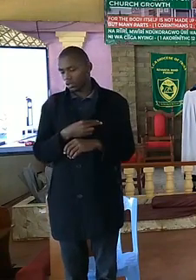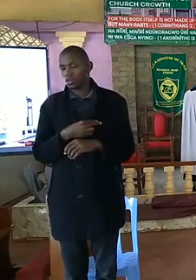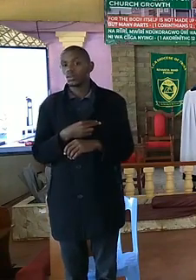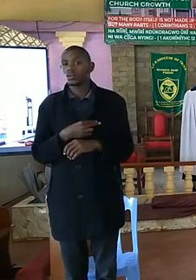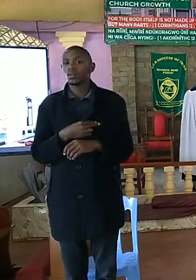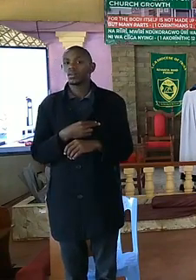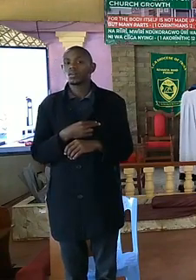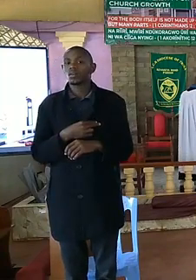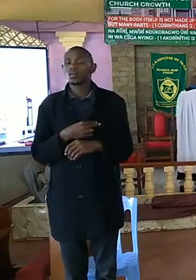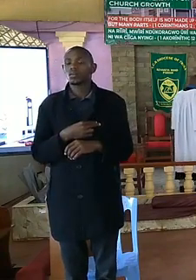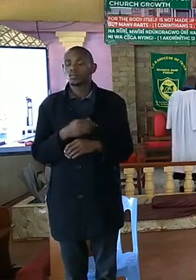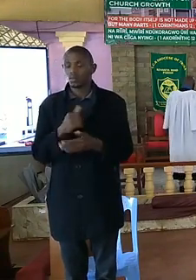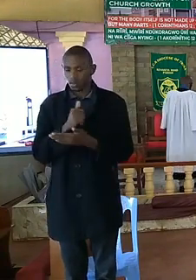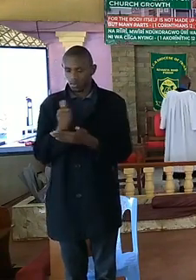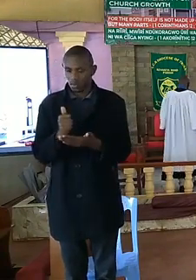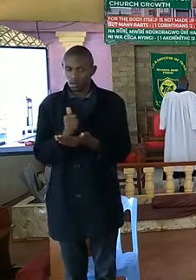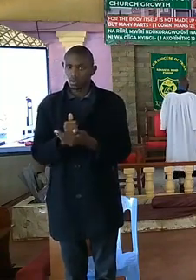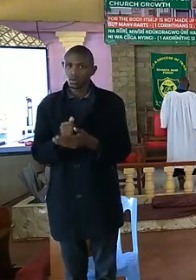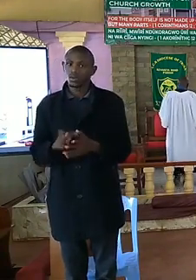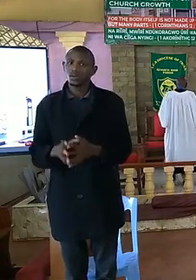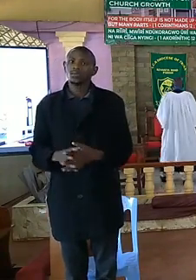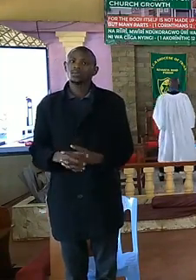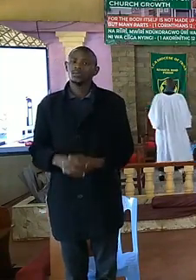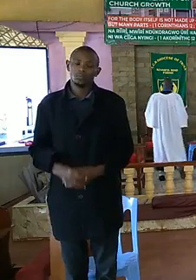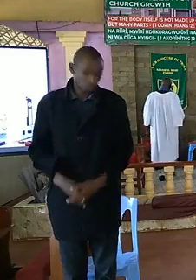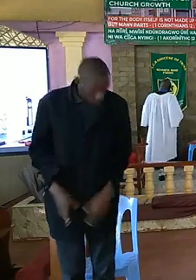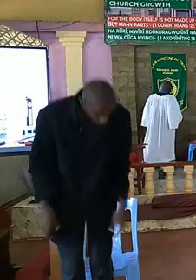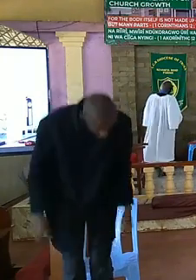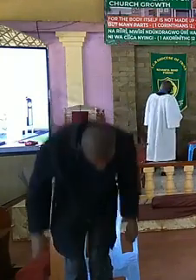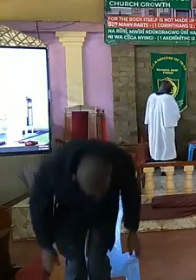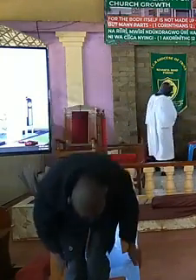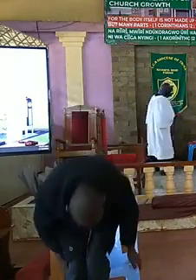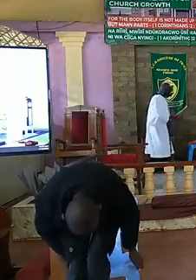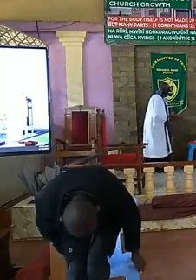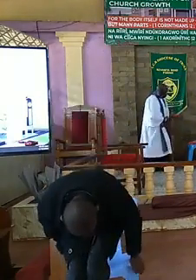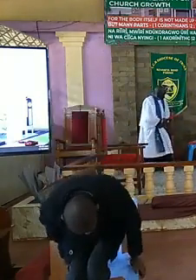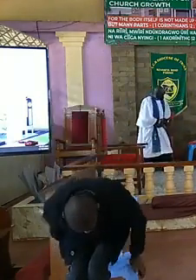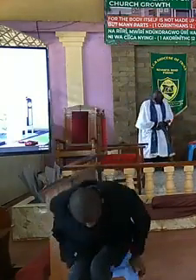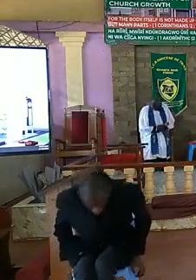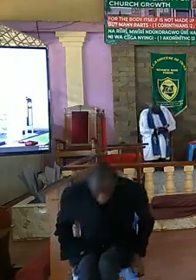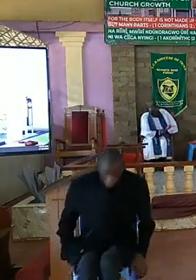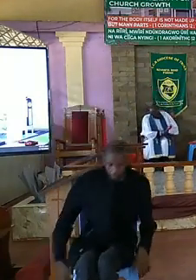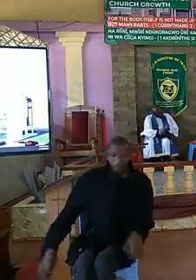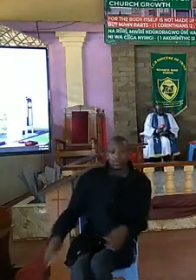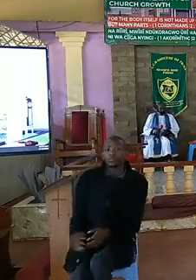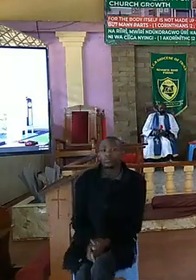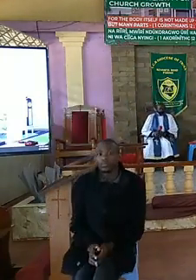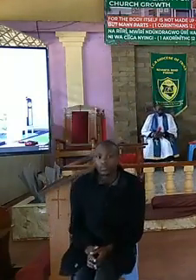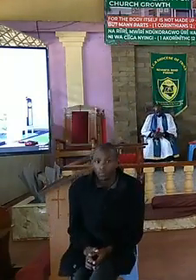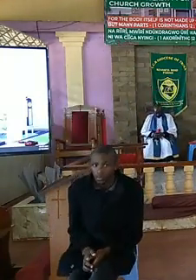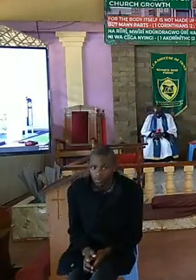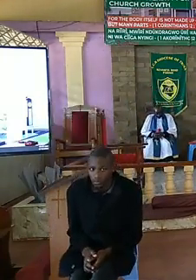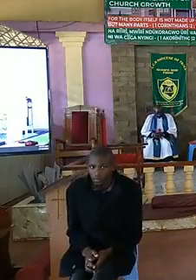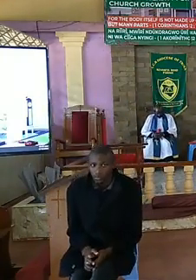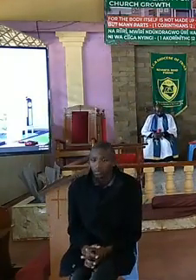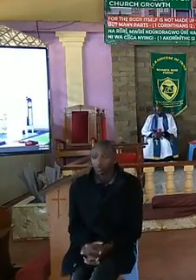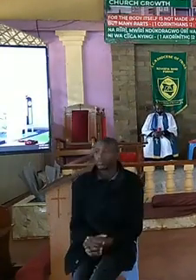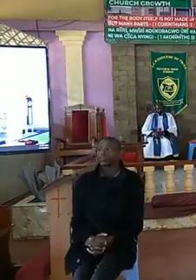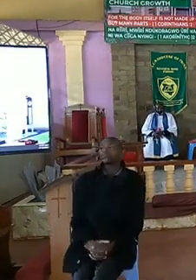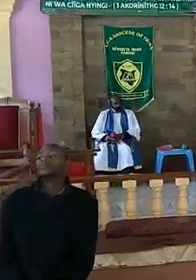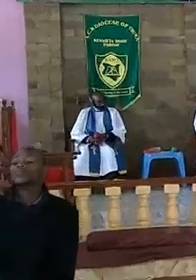Kristo mwathani witu ikare ndi nigetha tuhoe twamucokeria ngatho muno muno muno